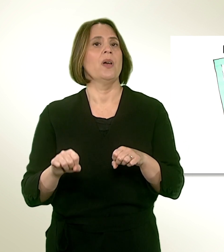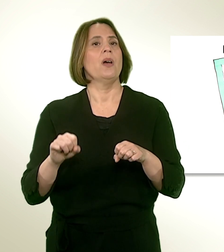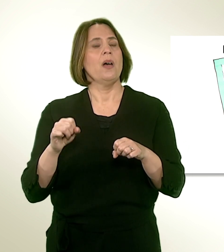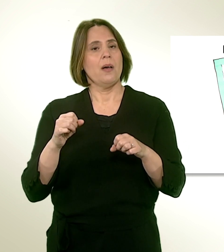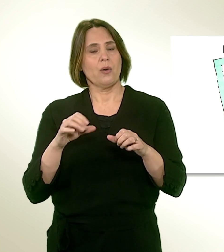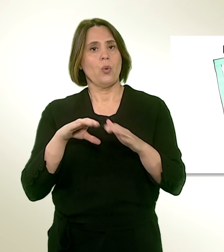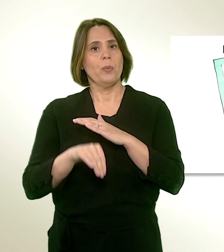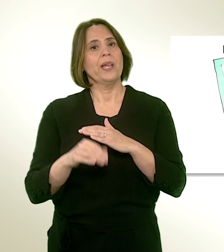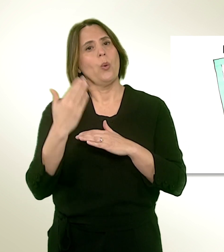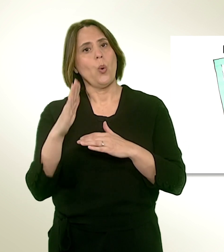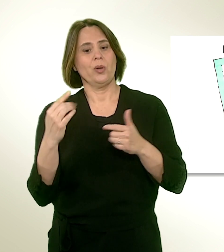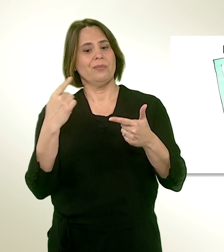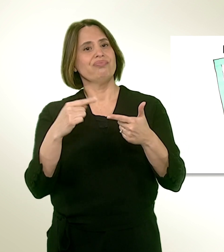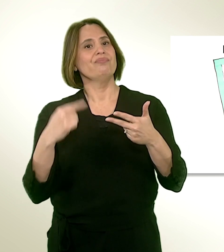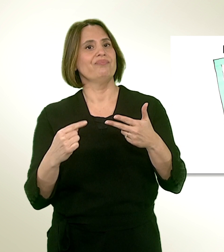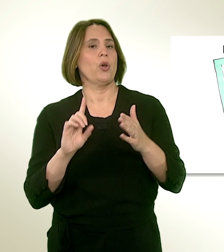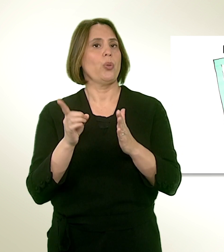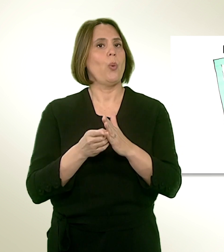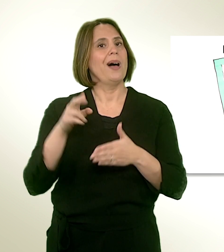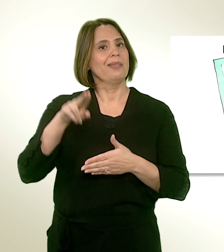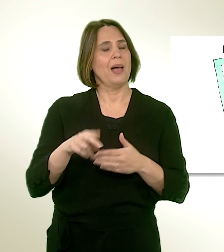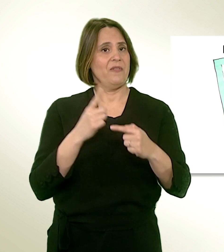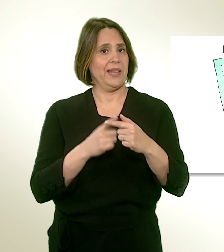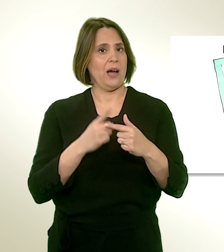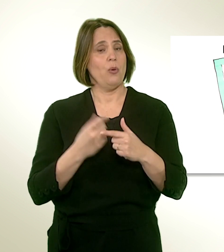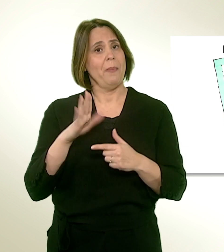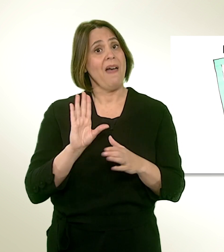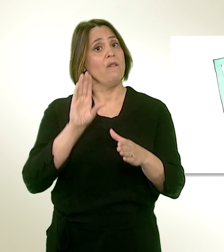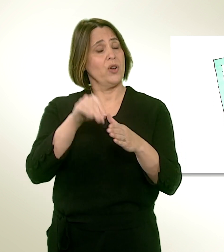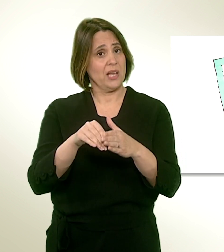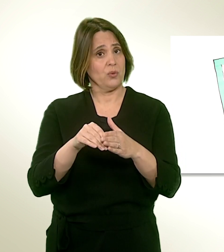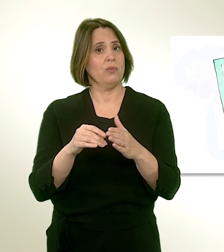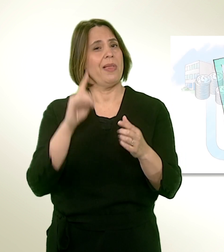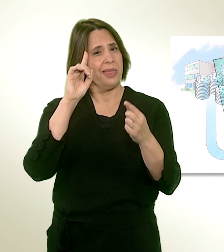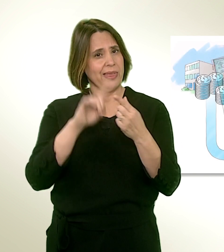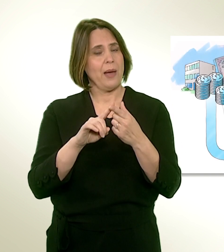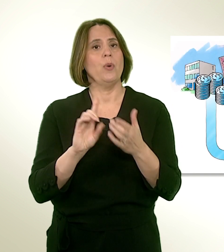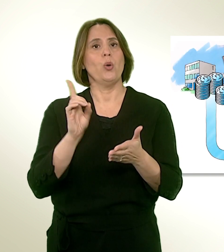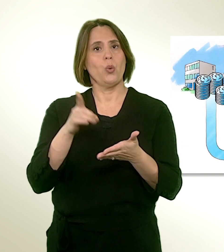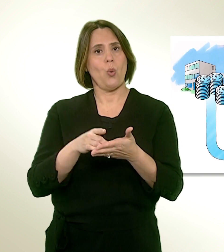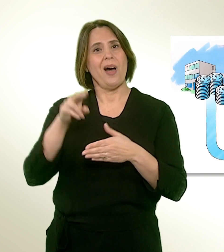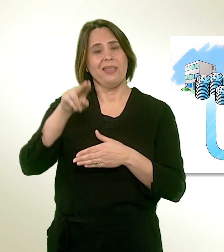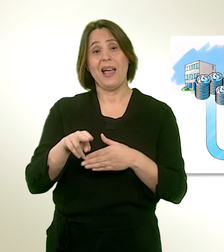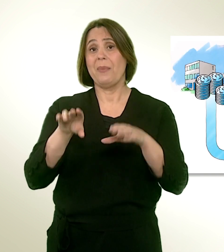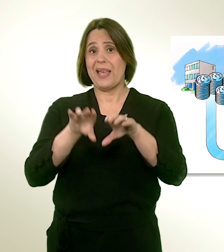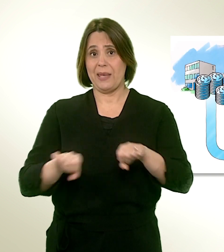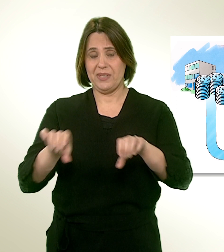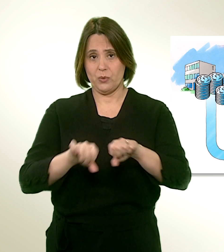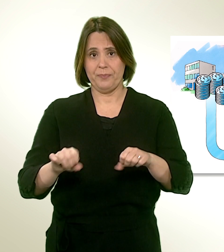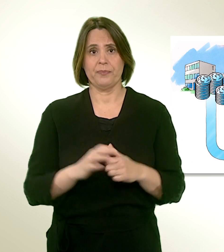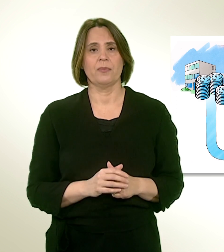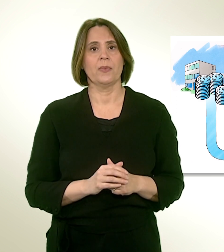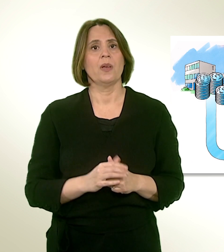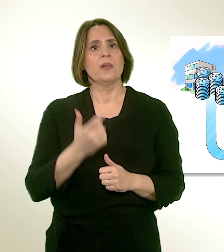de timbre fédéraux. La votation concerne uniquement le droit de timbre d'émission. Le droit de timbre d'émission s'élève